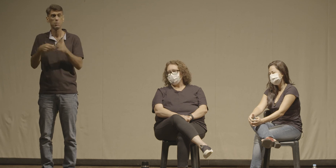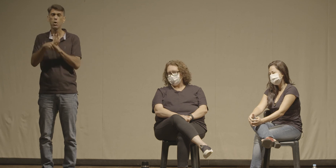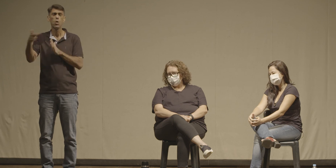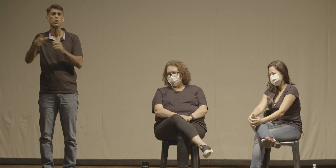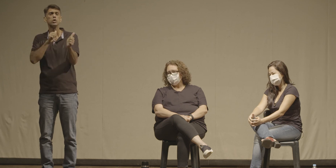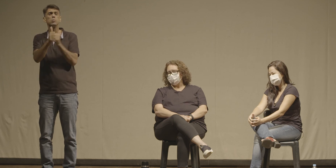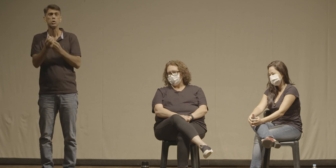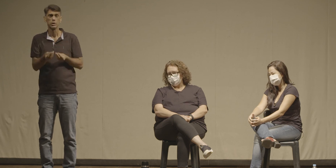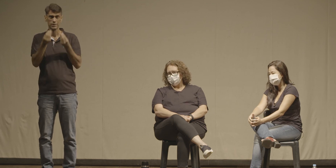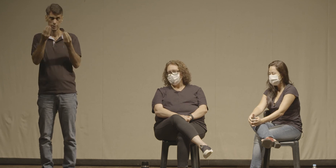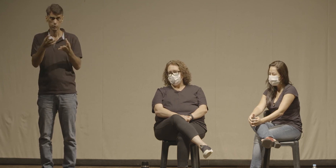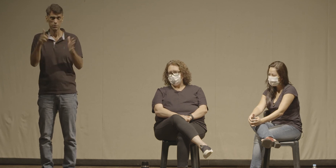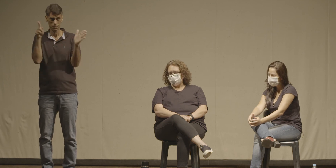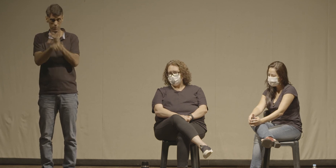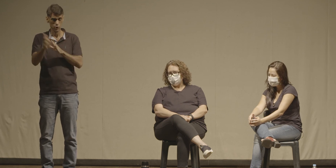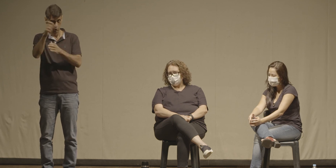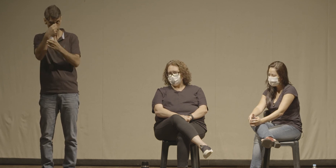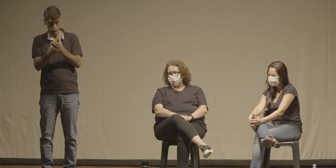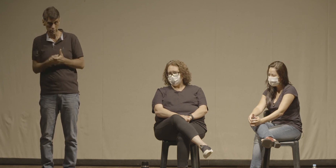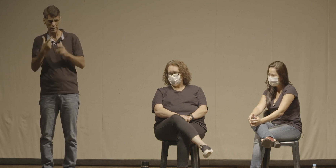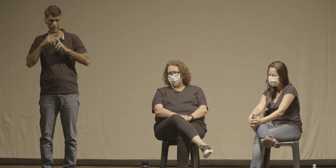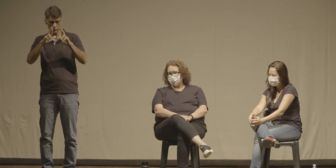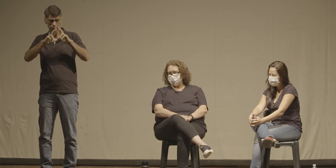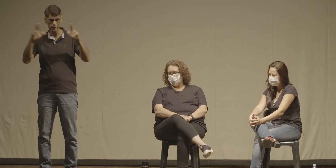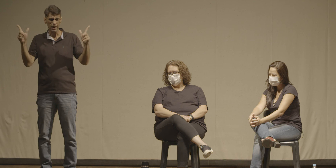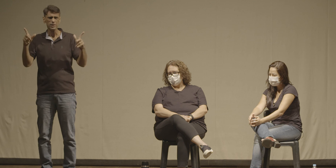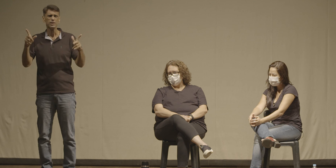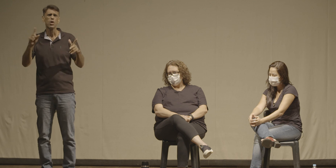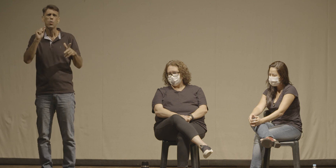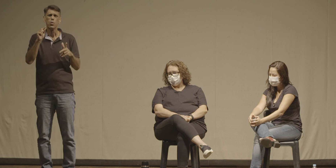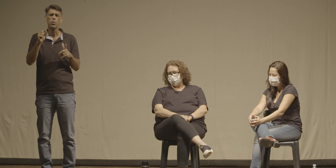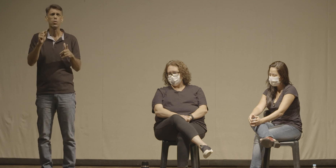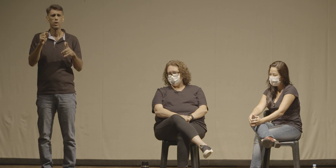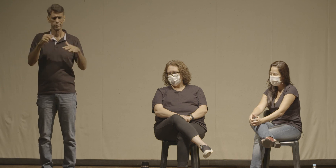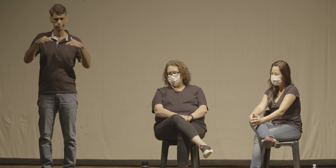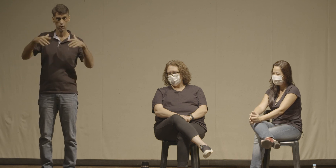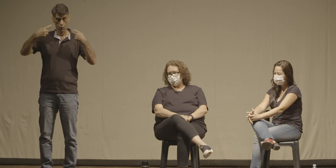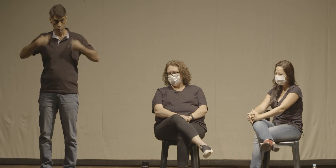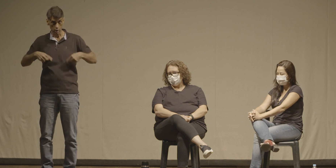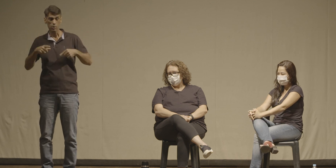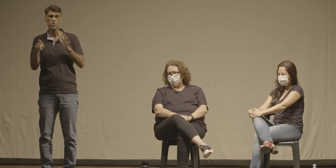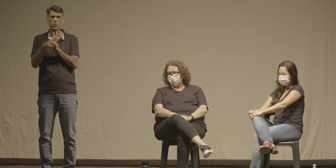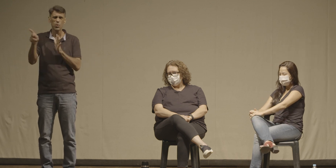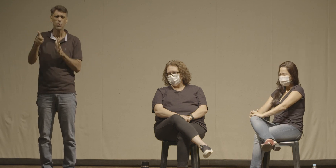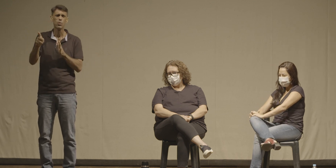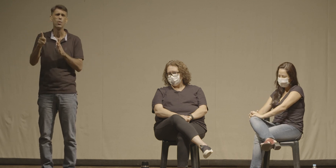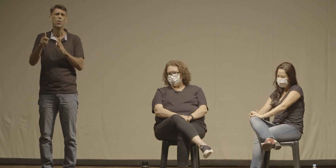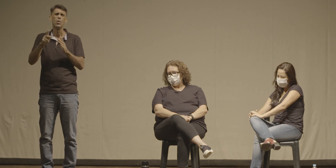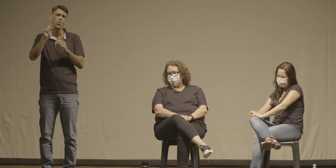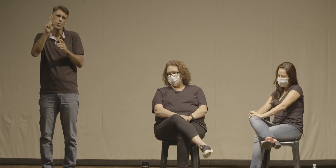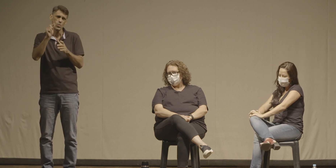esporte ser entregue. Uma pergunta é, no basquete existe a diferenciação de dinâmicas físicas em relação a feminino, a